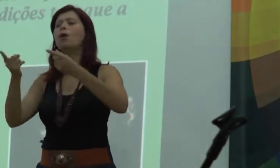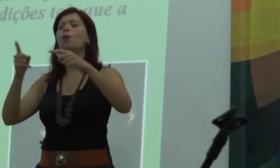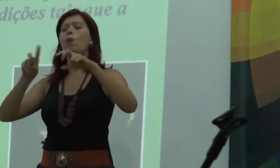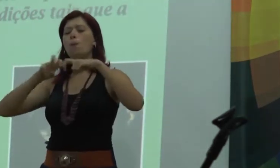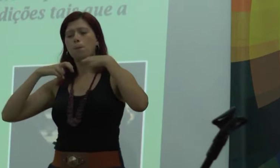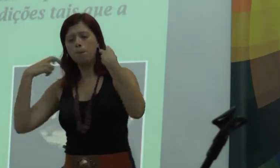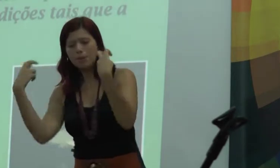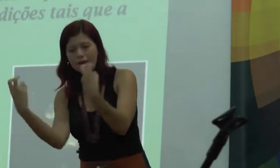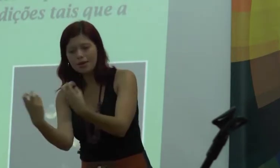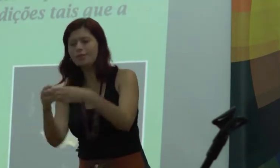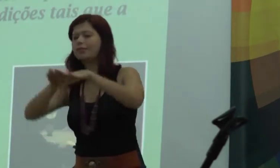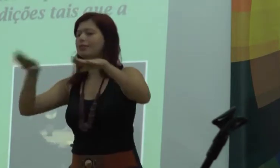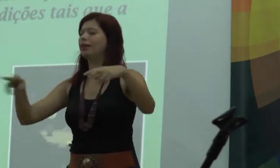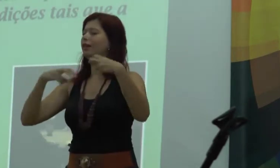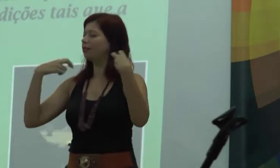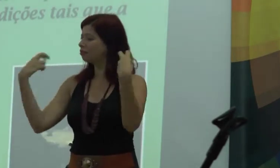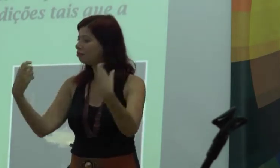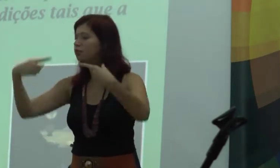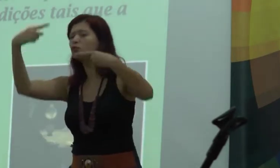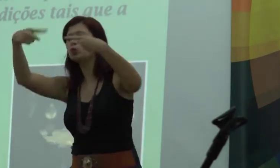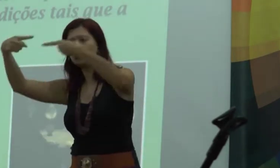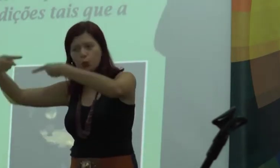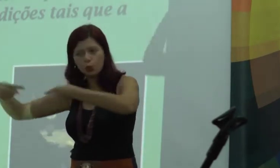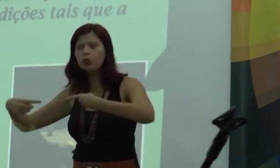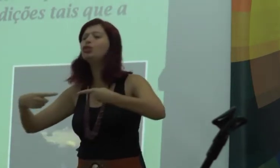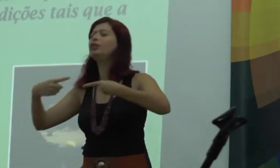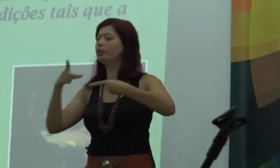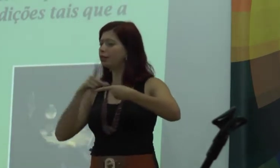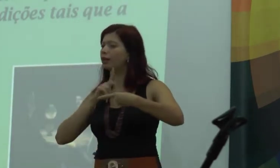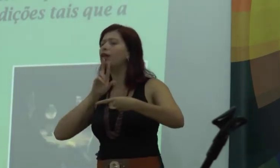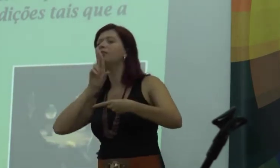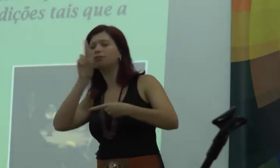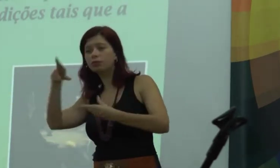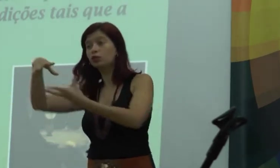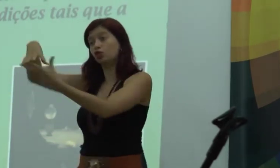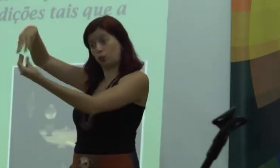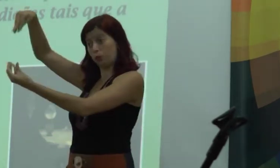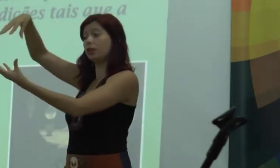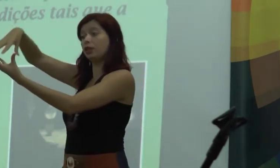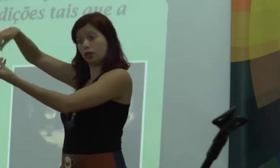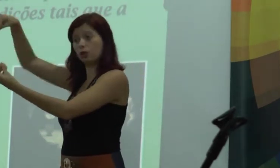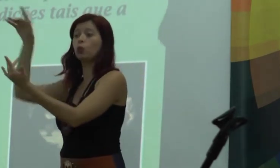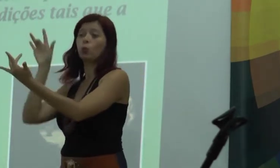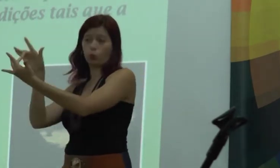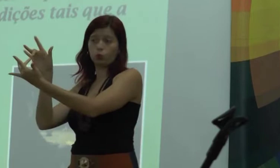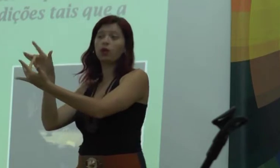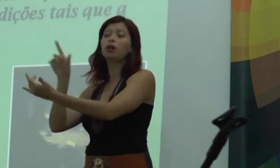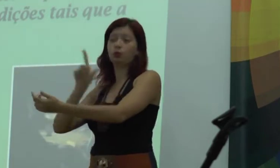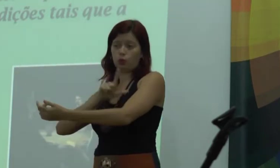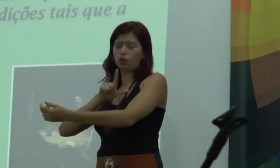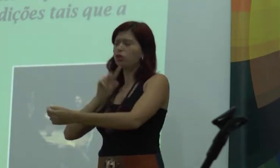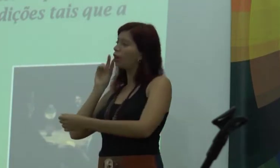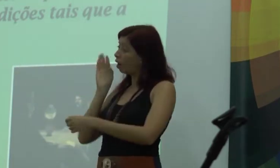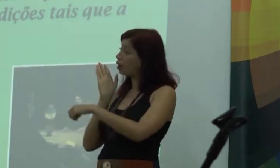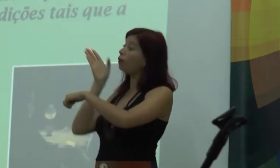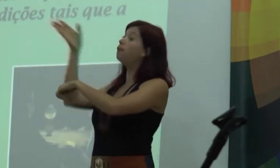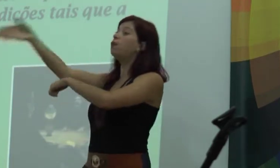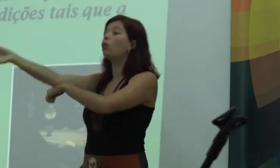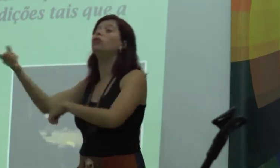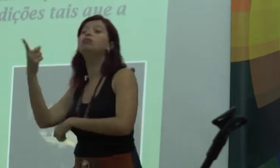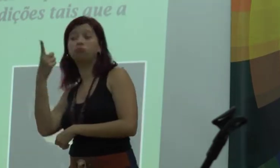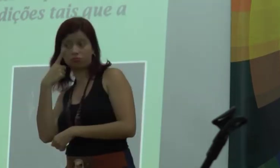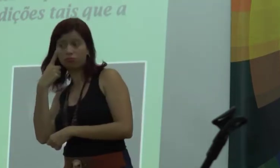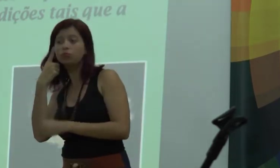Planemasson, com reuniões entre essas pessoas, faziam discussões em relação ao